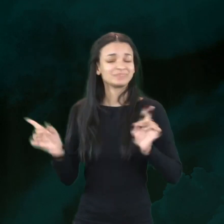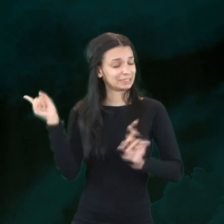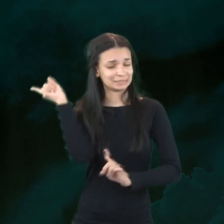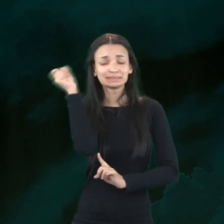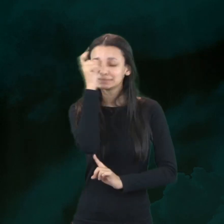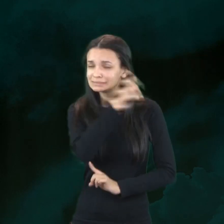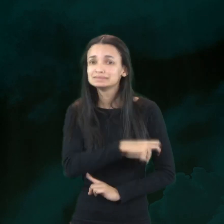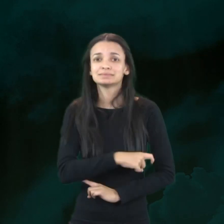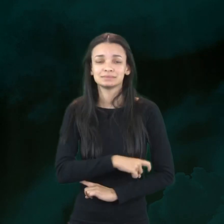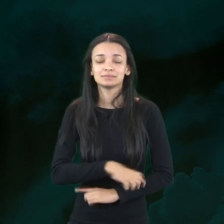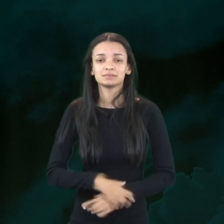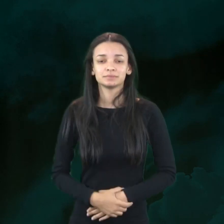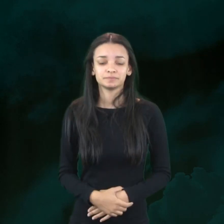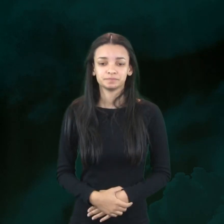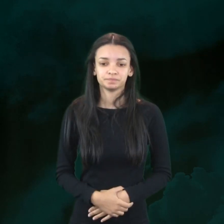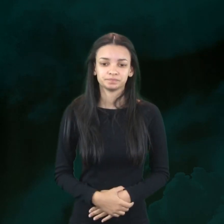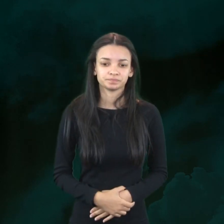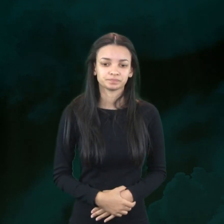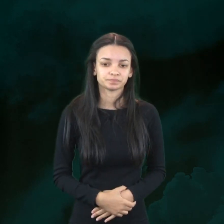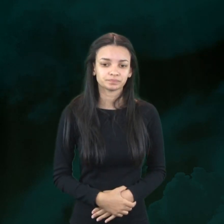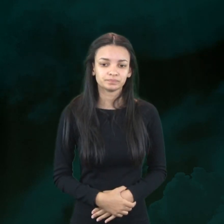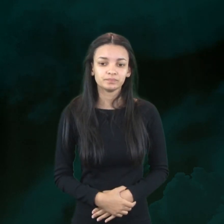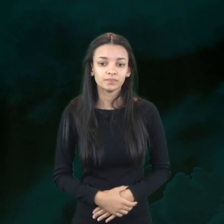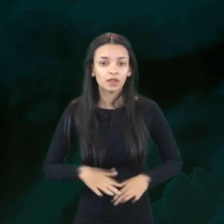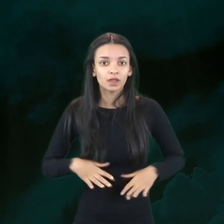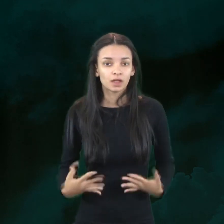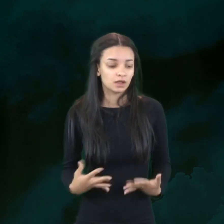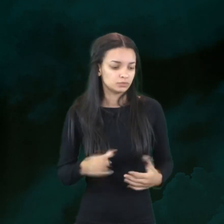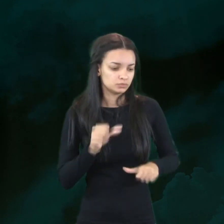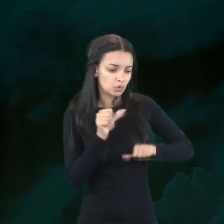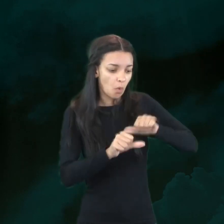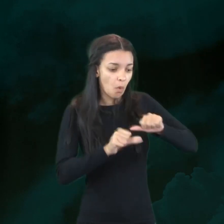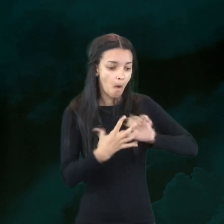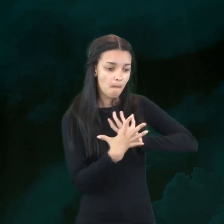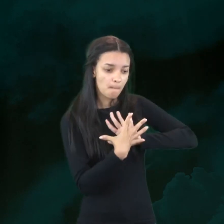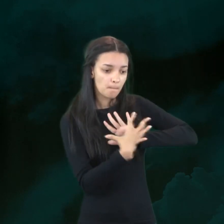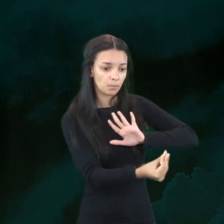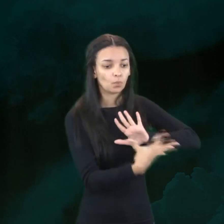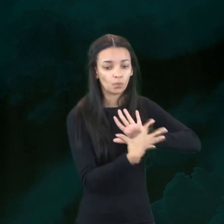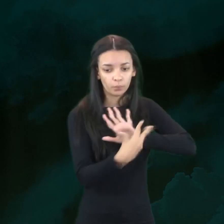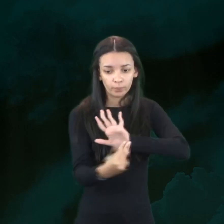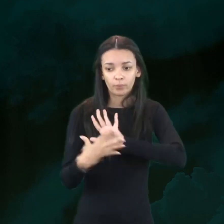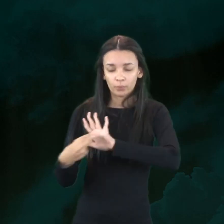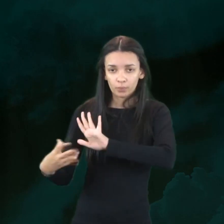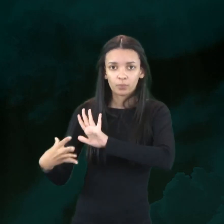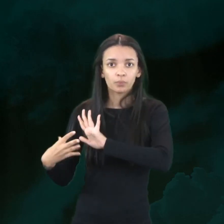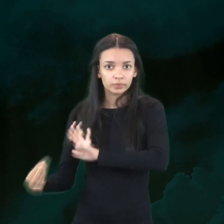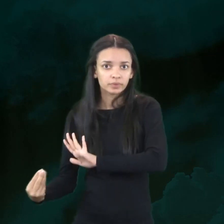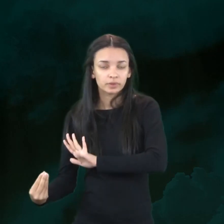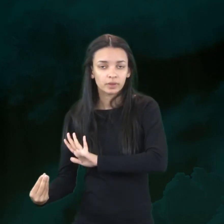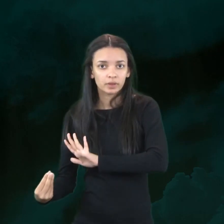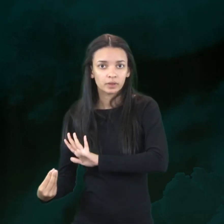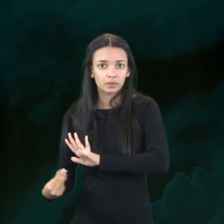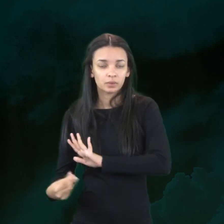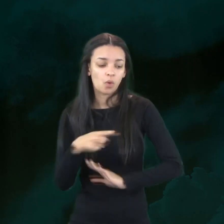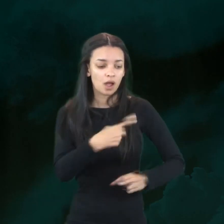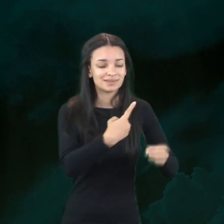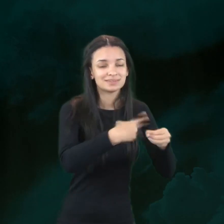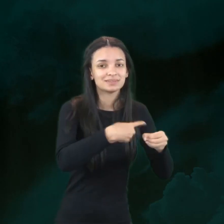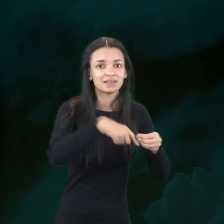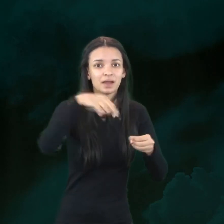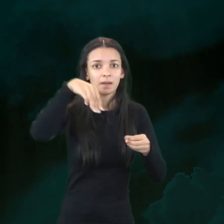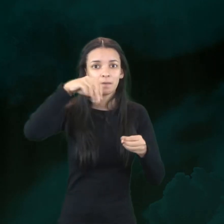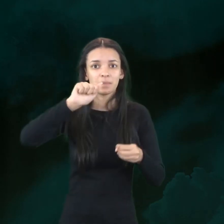vos tornaste o modelo para todos os crentes na Macedônia e na Caia. A Macedônia